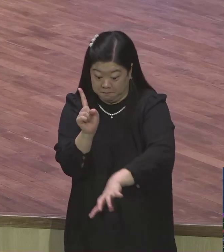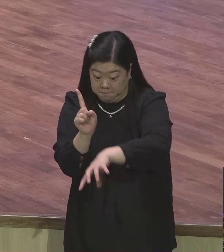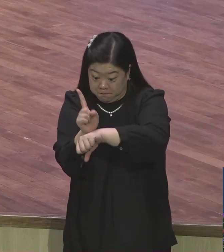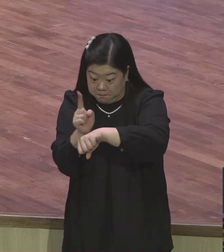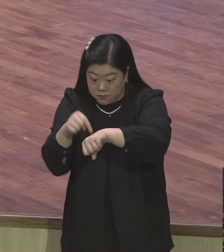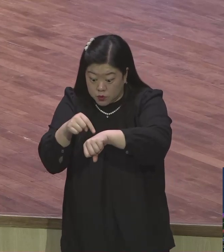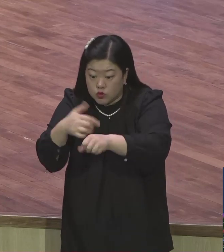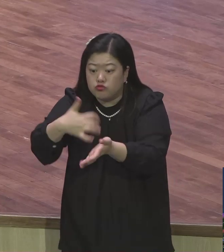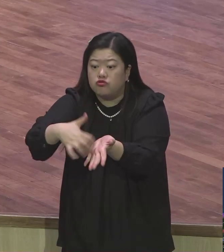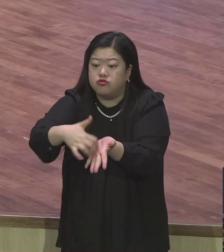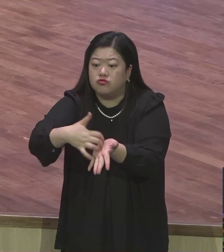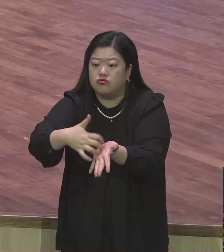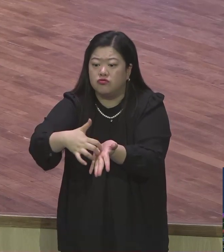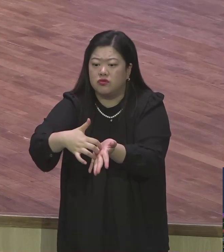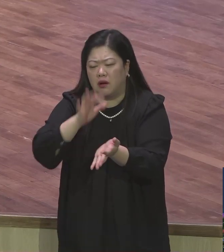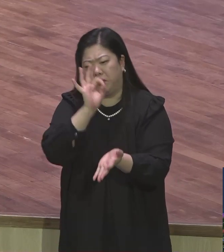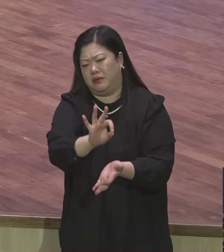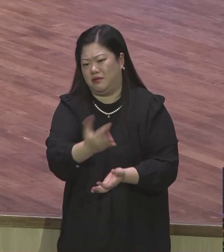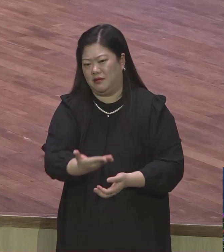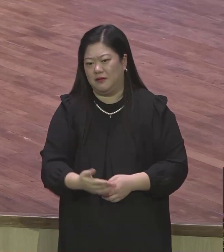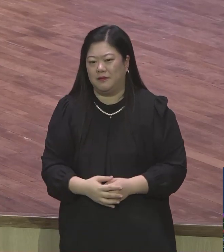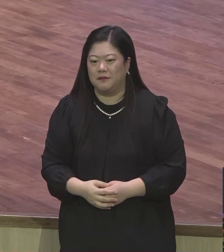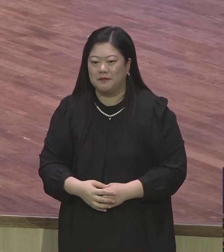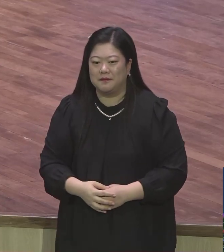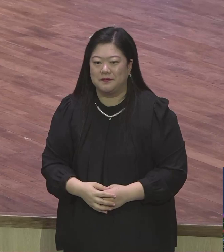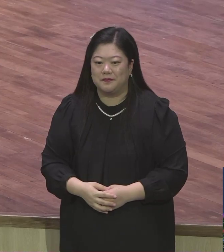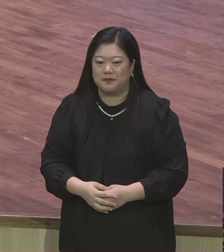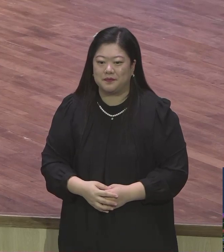동역하느냐가 그 능력 있는 사람이에요.